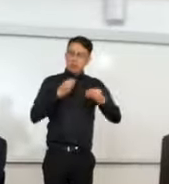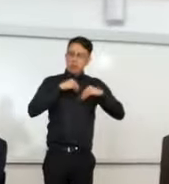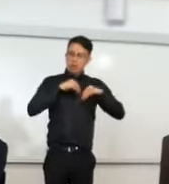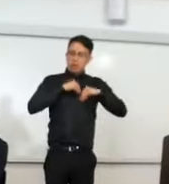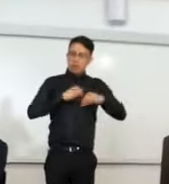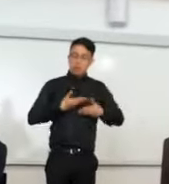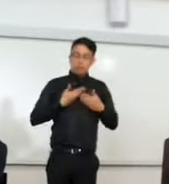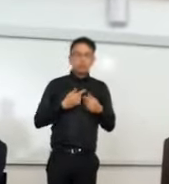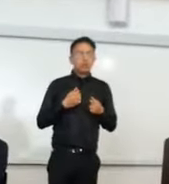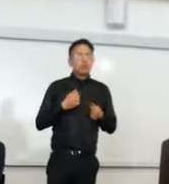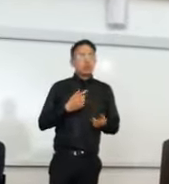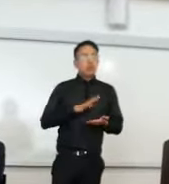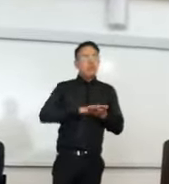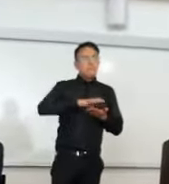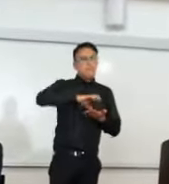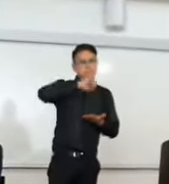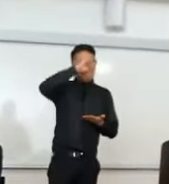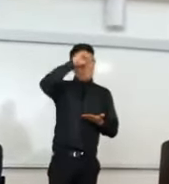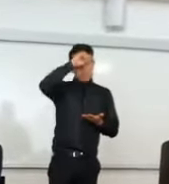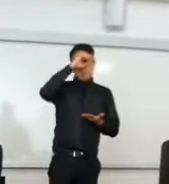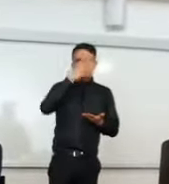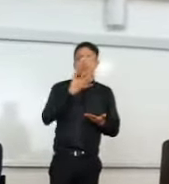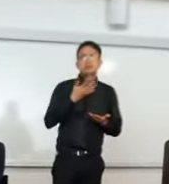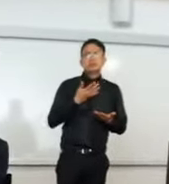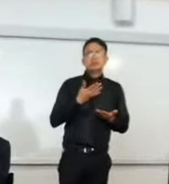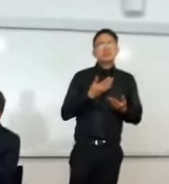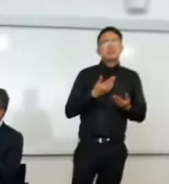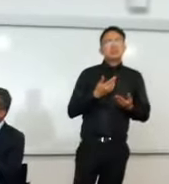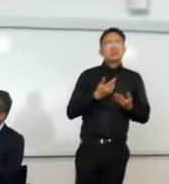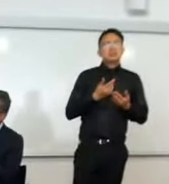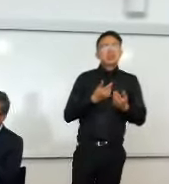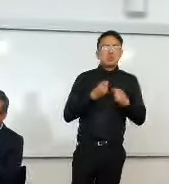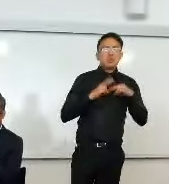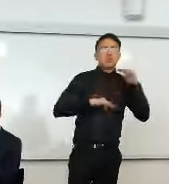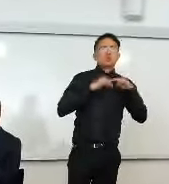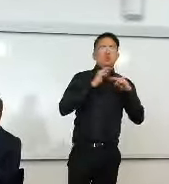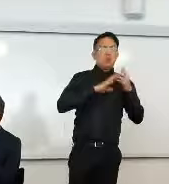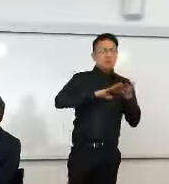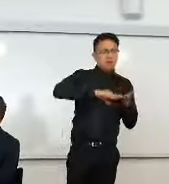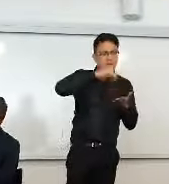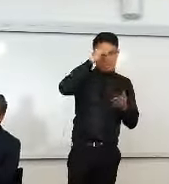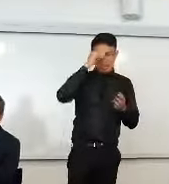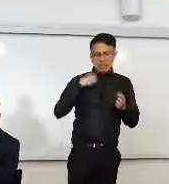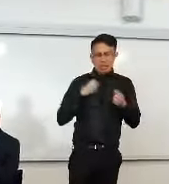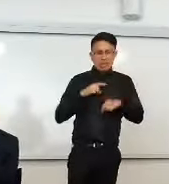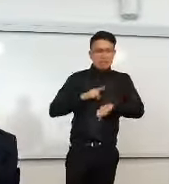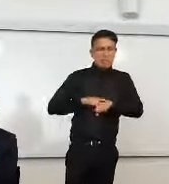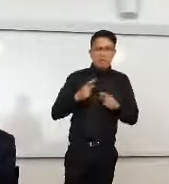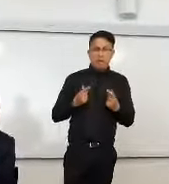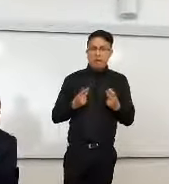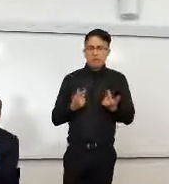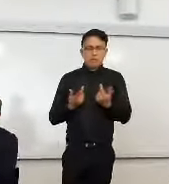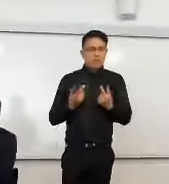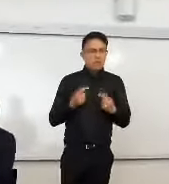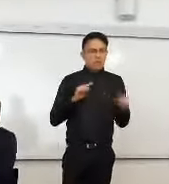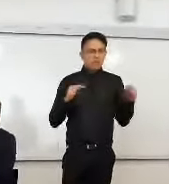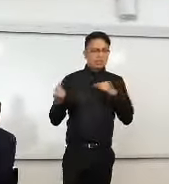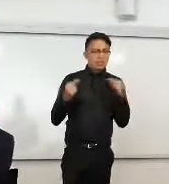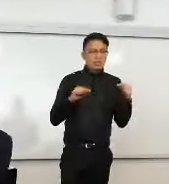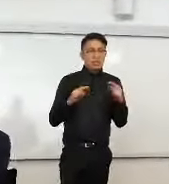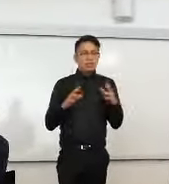digo, aprendimos. Esto fue una construcción impresionante, contrarreloj, discusiones, es decir,